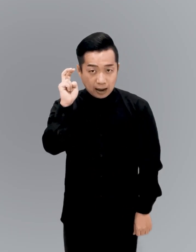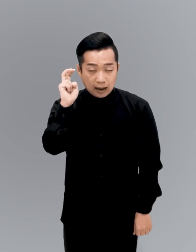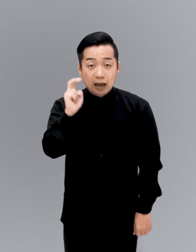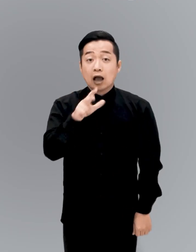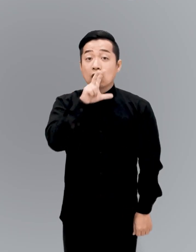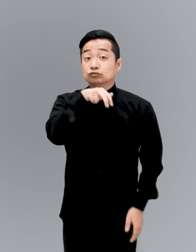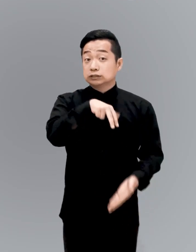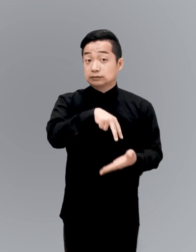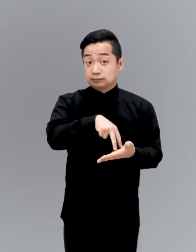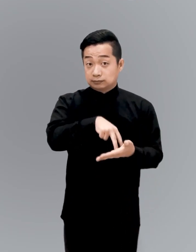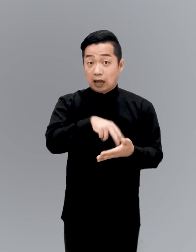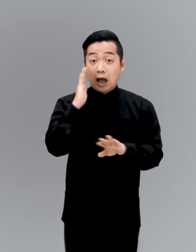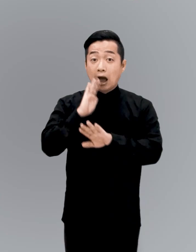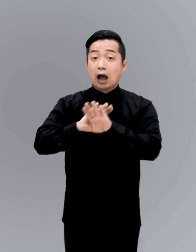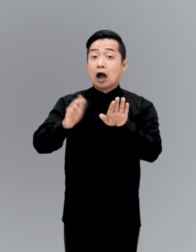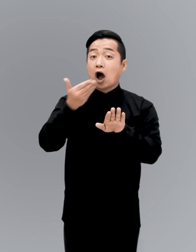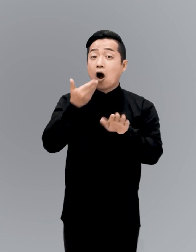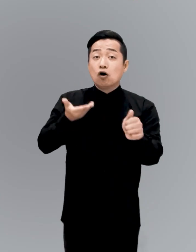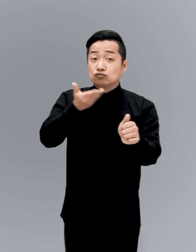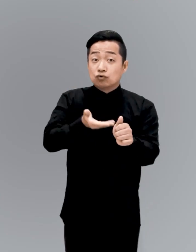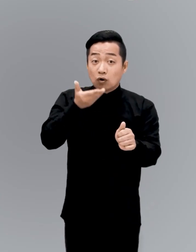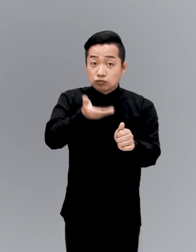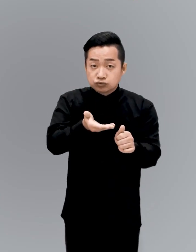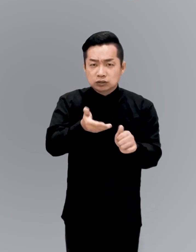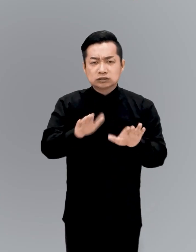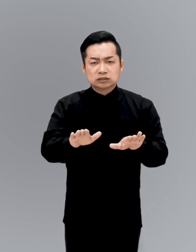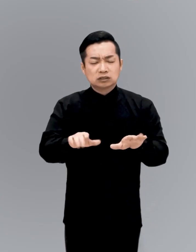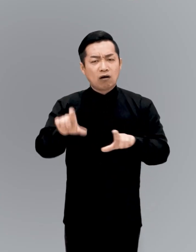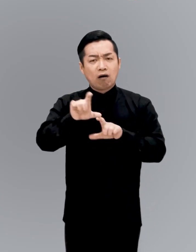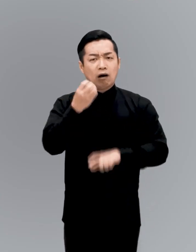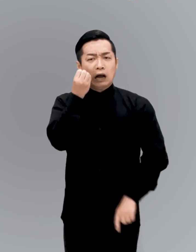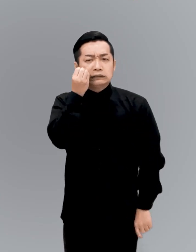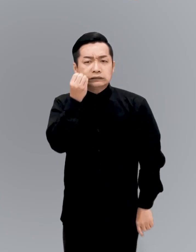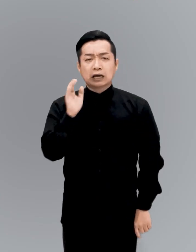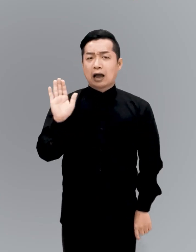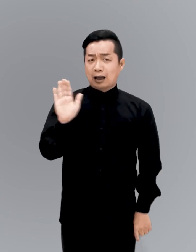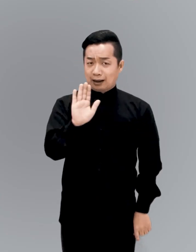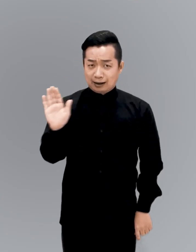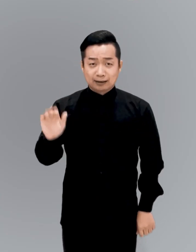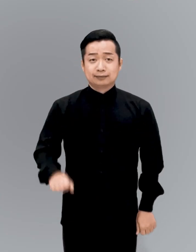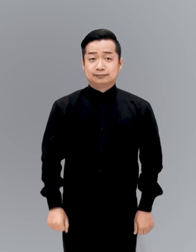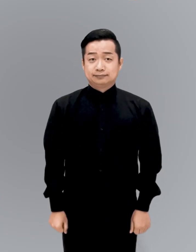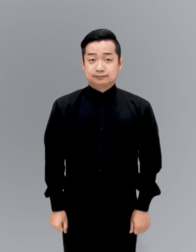쥐에게 하늘에서 음식이 내리는 일은 더 이상 신기한 일이 아니다.